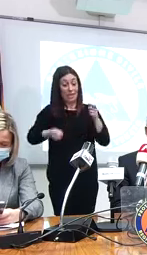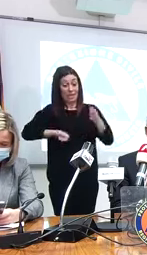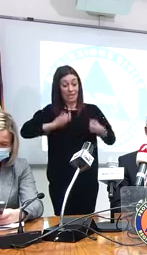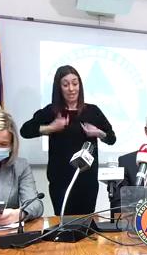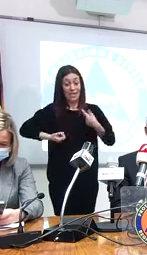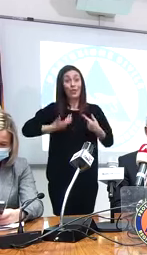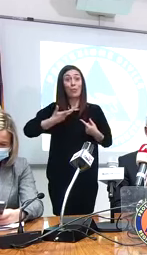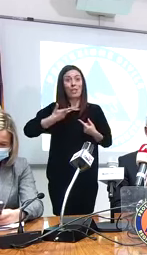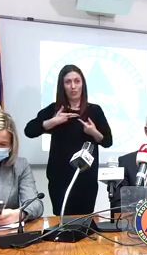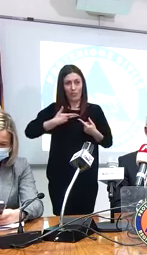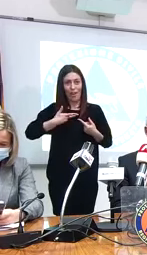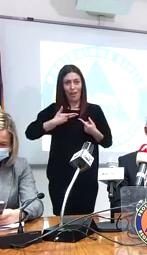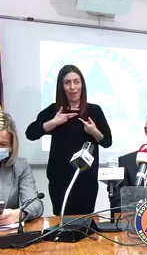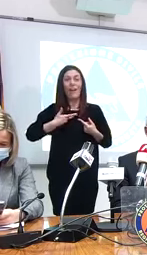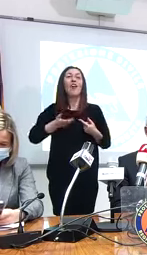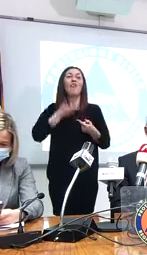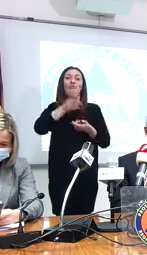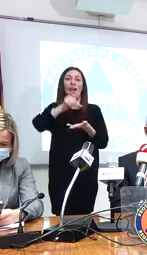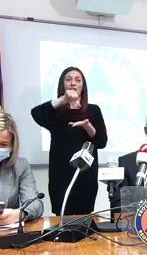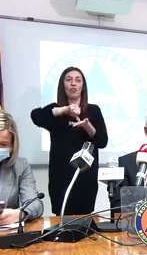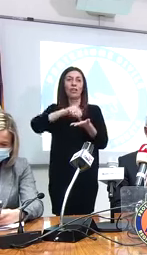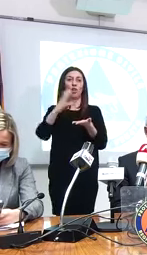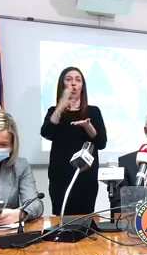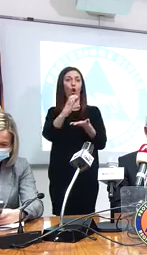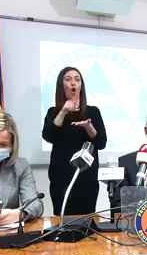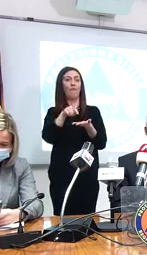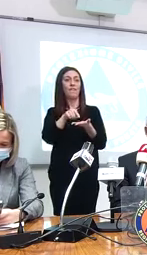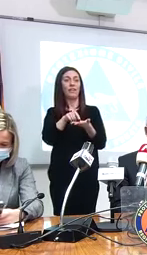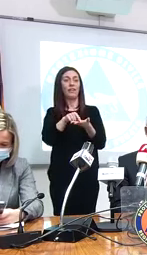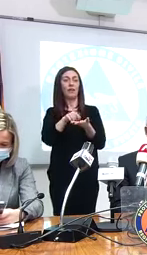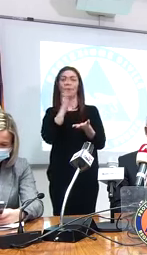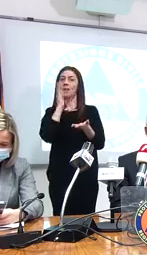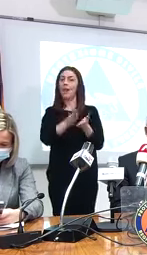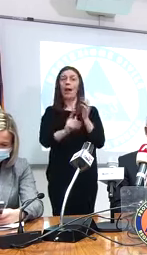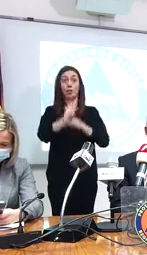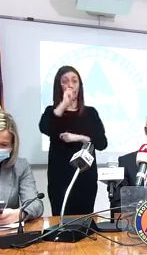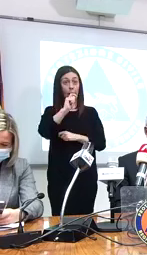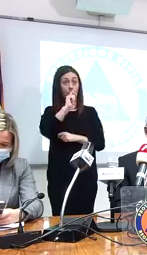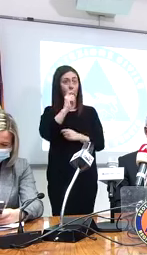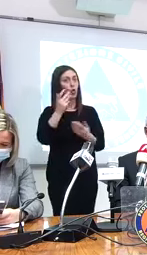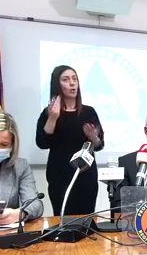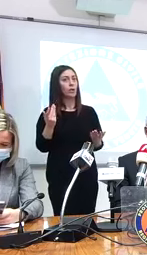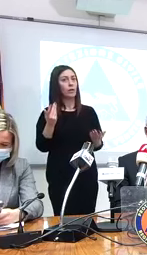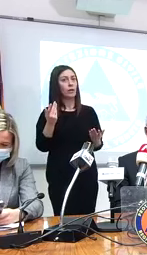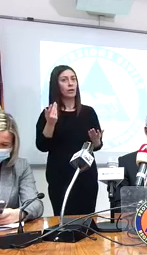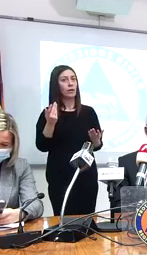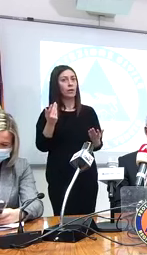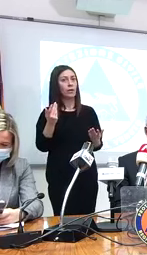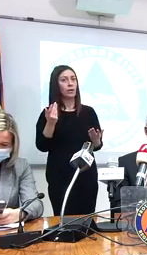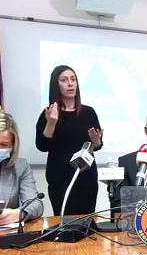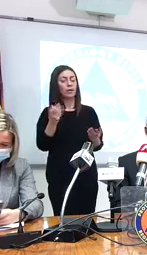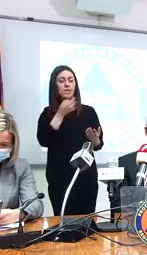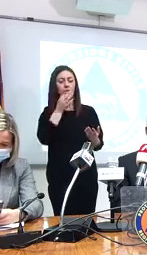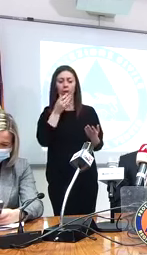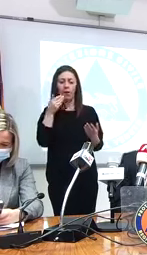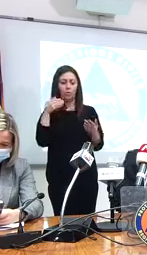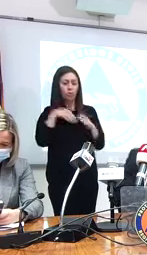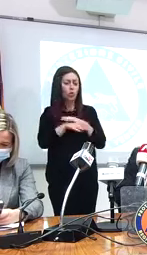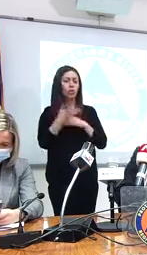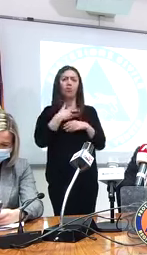siamo talmente organizzati che uno gli viene a raffreddore subito al Covid point, quindi avete capito che lavorone è stato fatto.